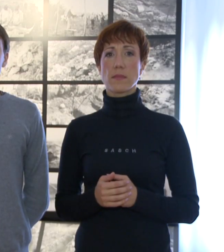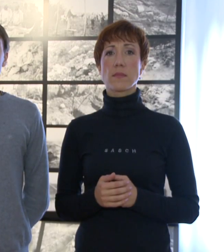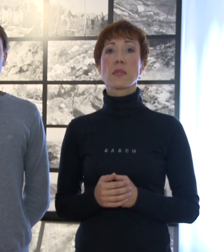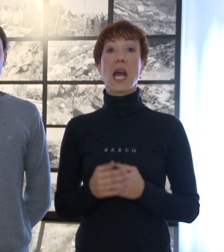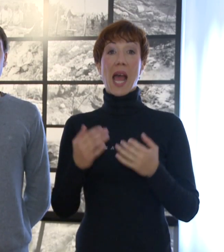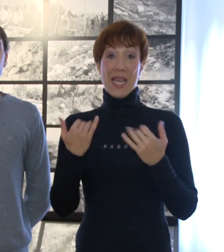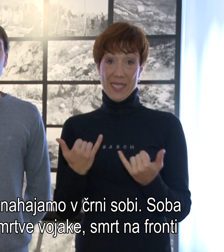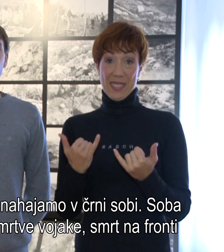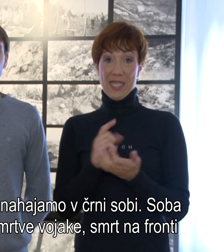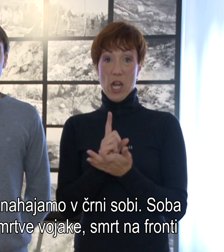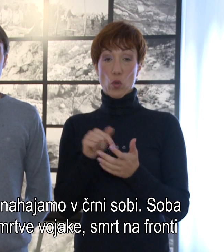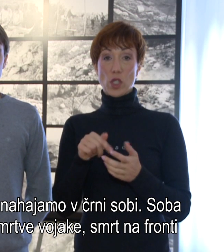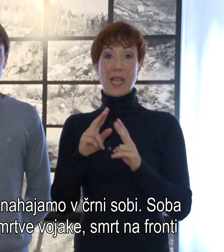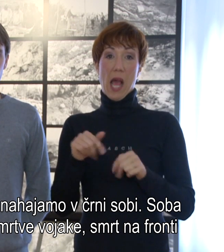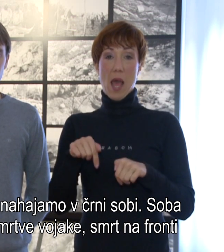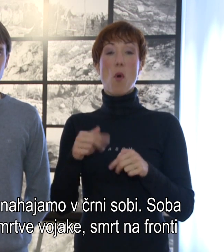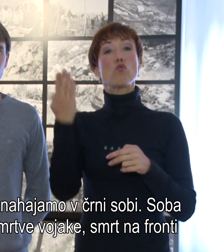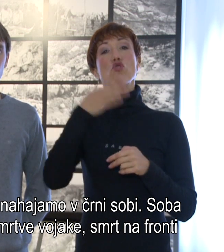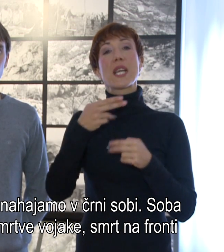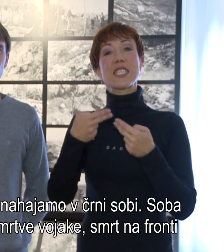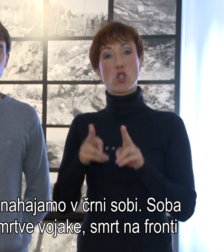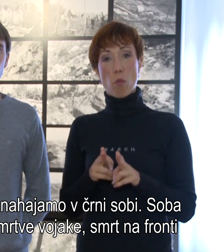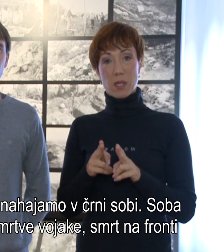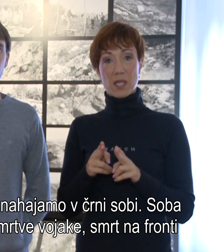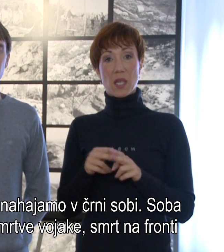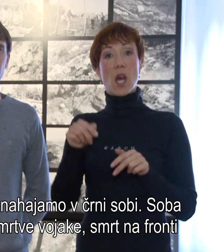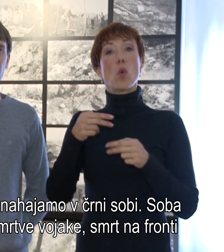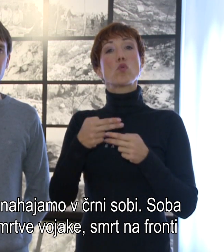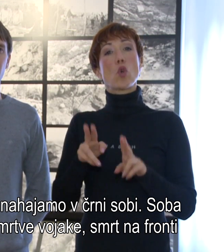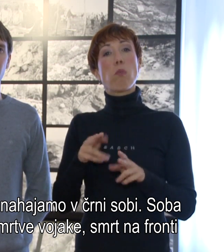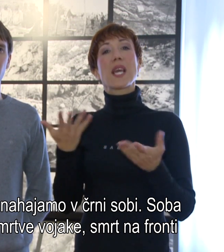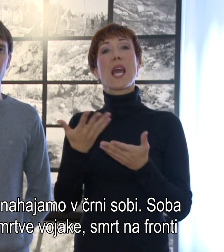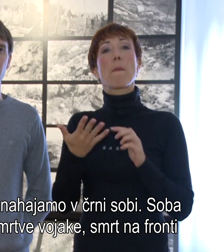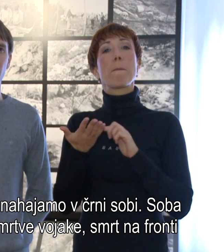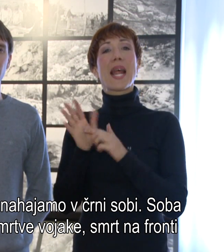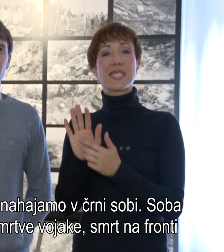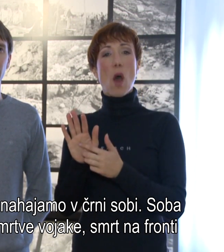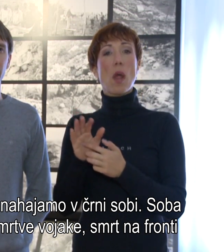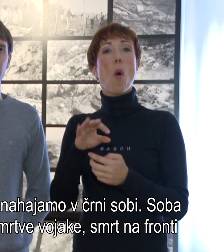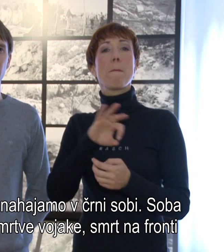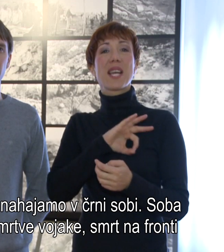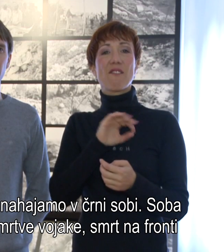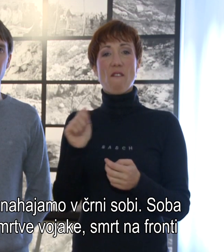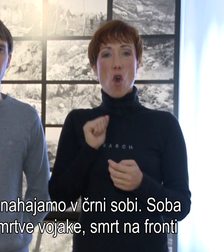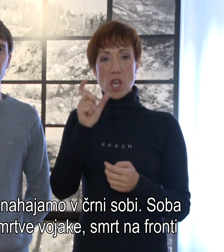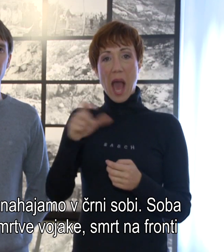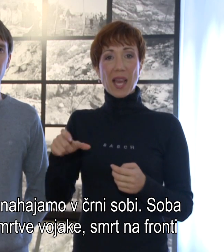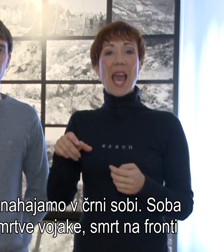Trenutno se nahajamo v črni sobi, v sobi, kjer predstavljamo mrtve vojake, smrt na fronti in